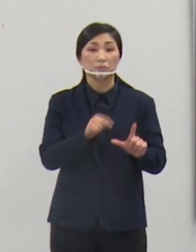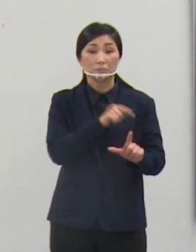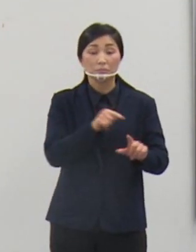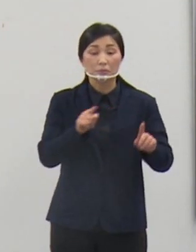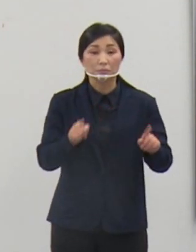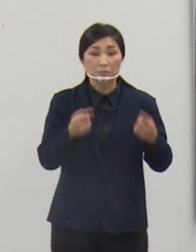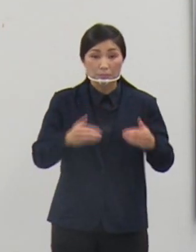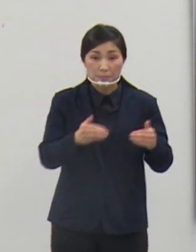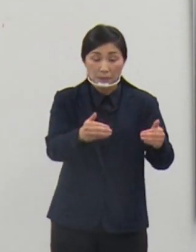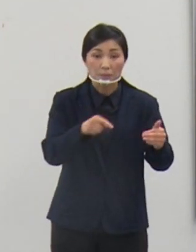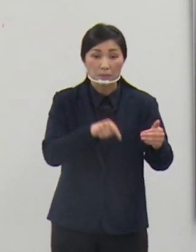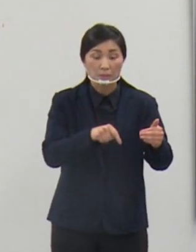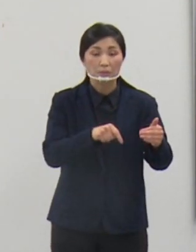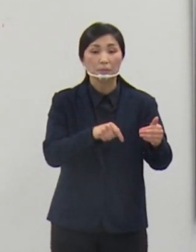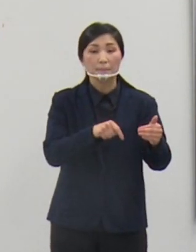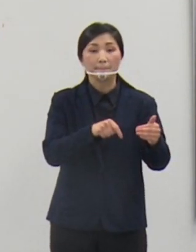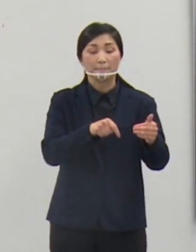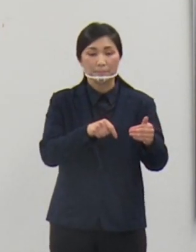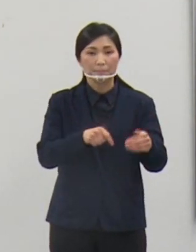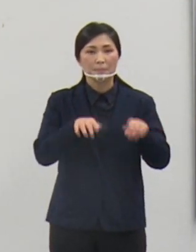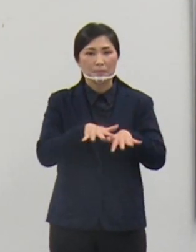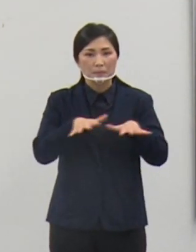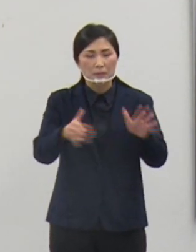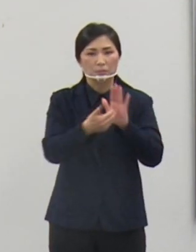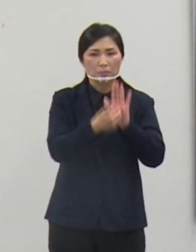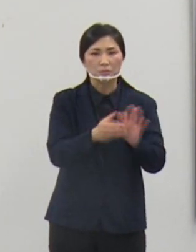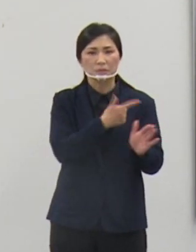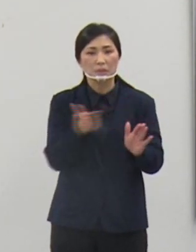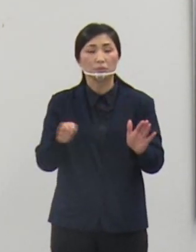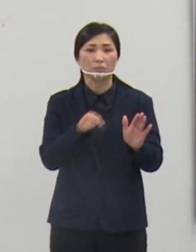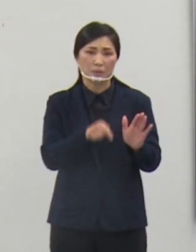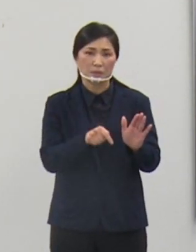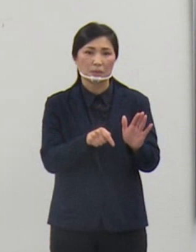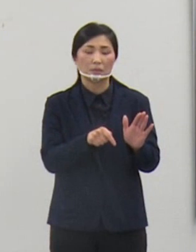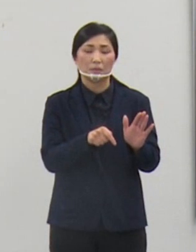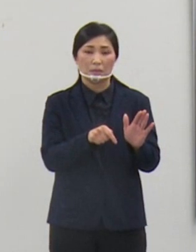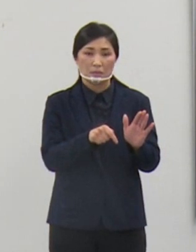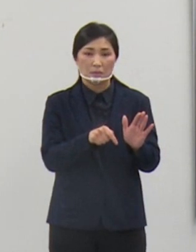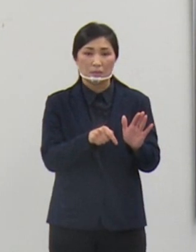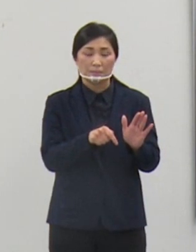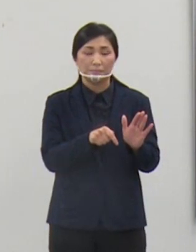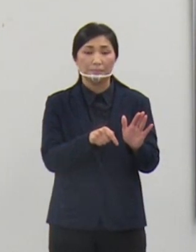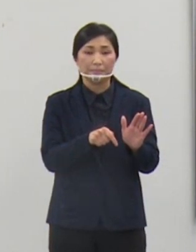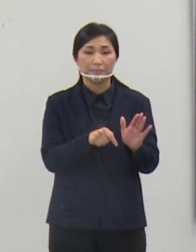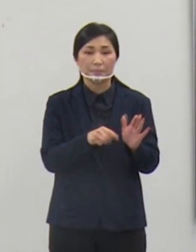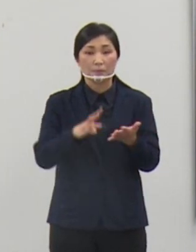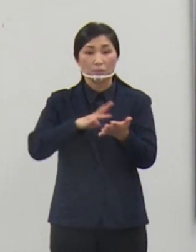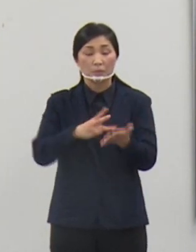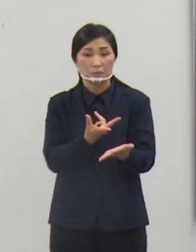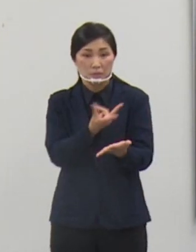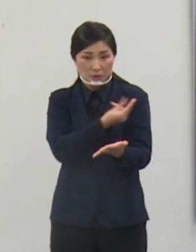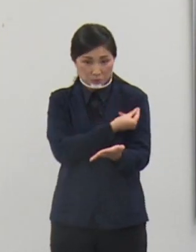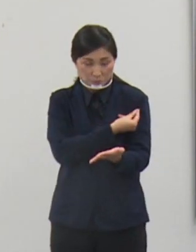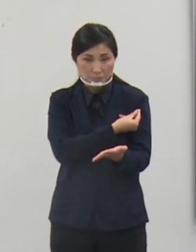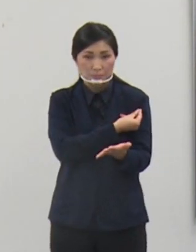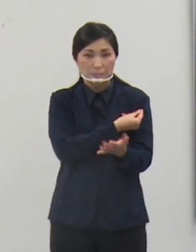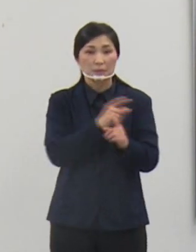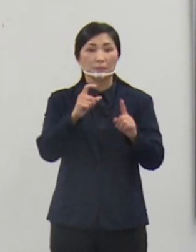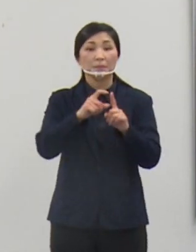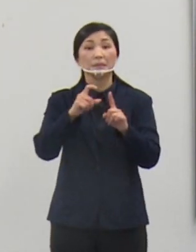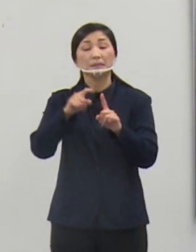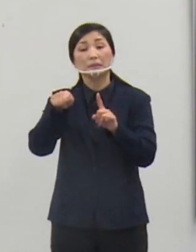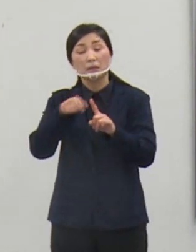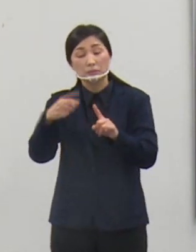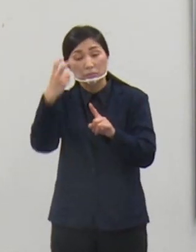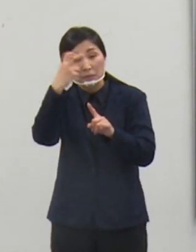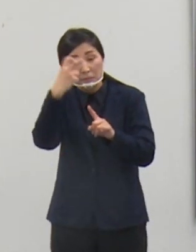緊急事態宣言やまん延防止等重点措置等の状況下を含め、ワクチン接種や PCR 検査などの実